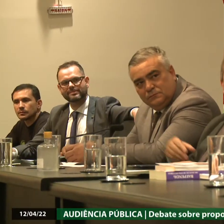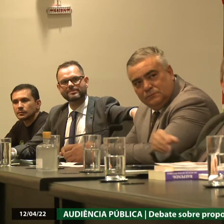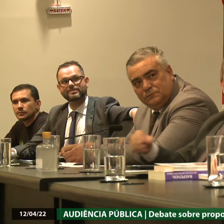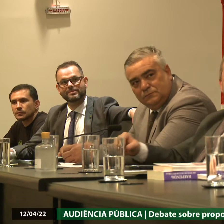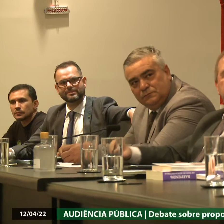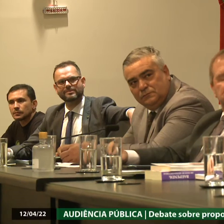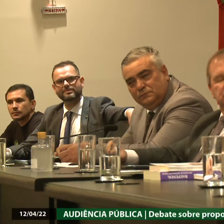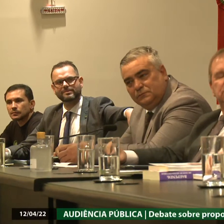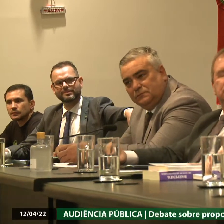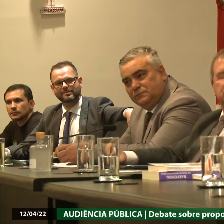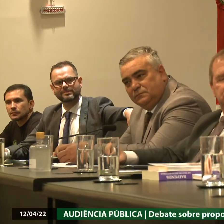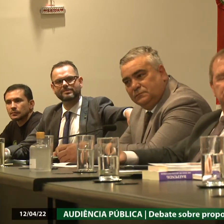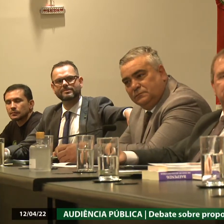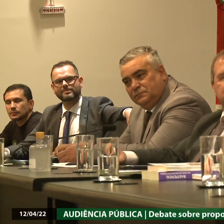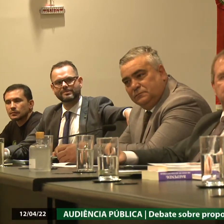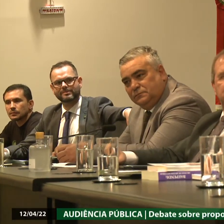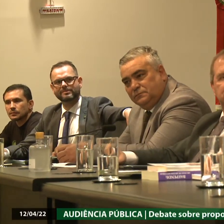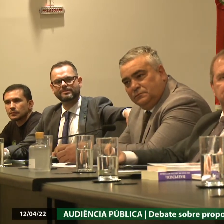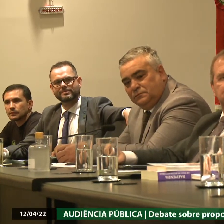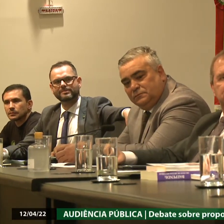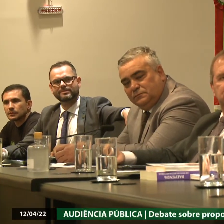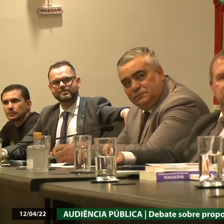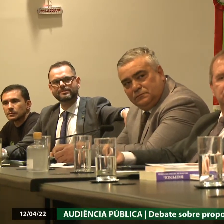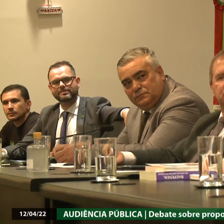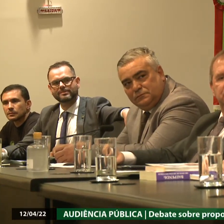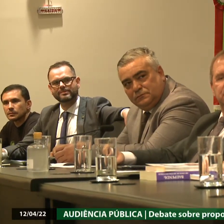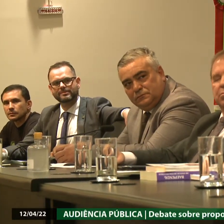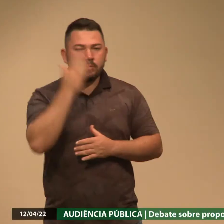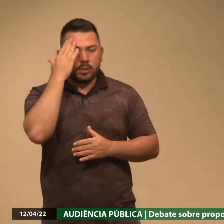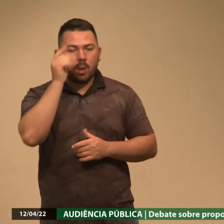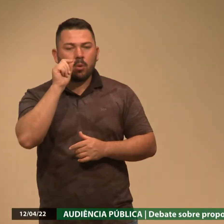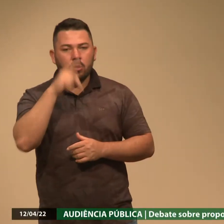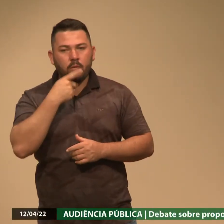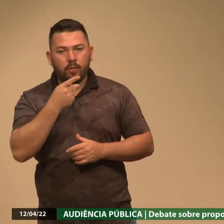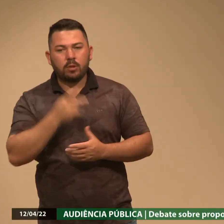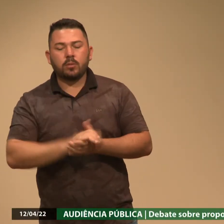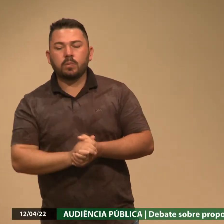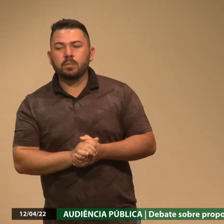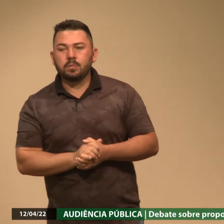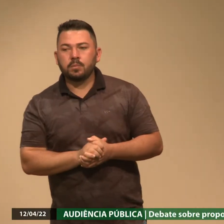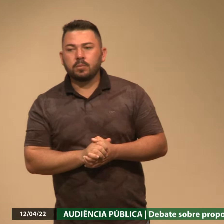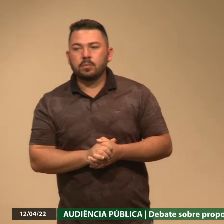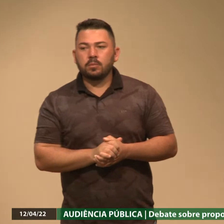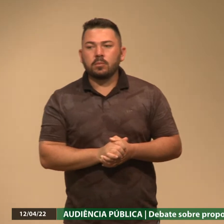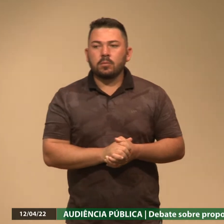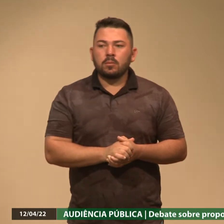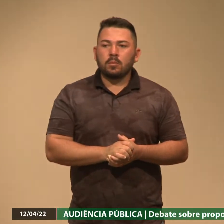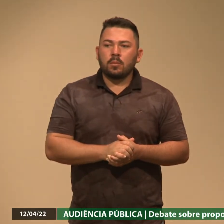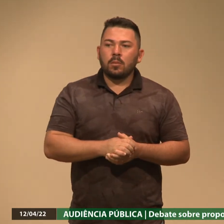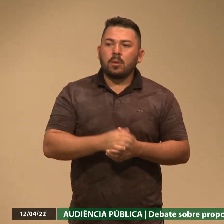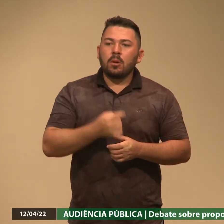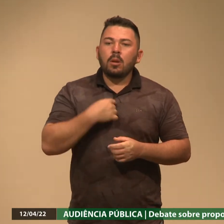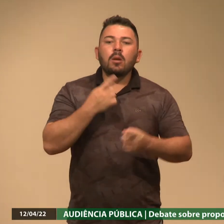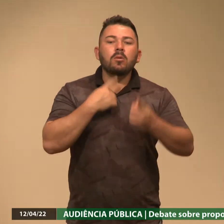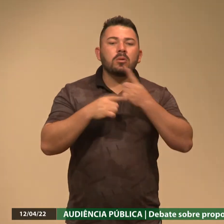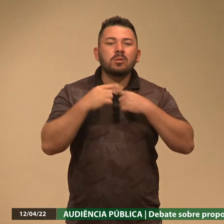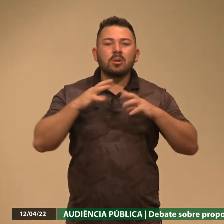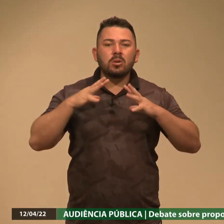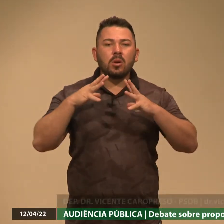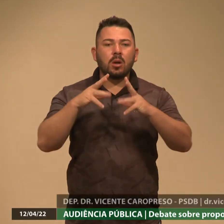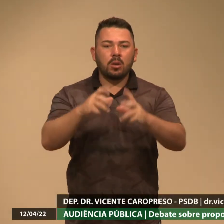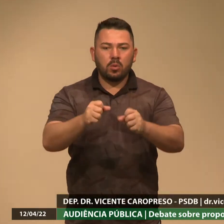delegado-geral da Polícia Civil aqui sabe do que eu estou falando eu desejo a todos